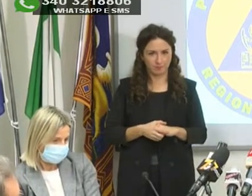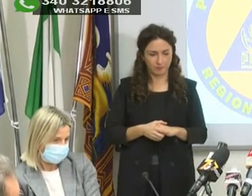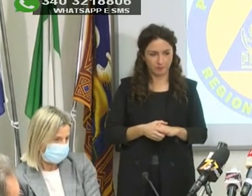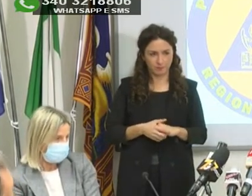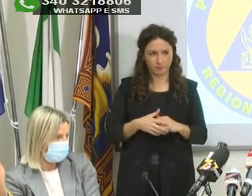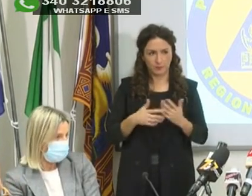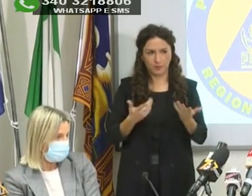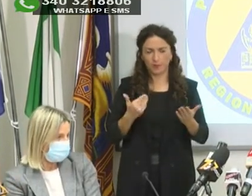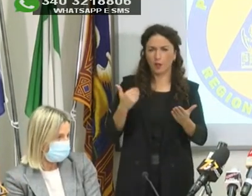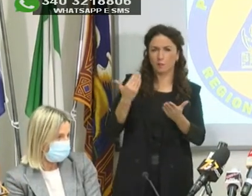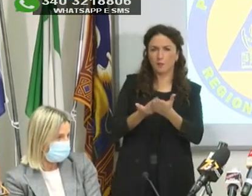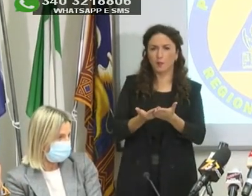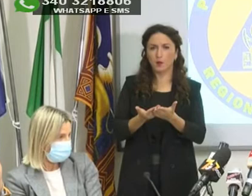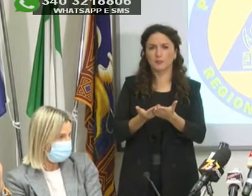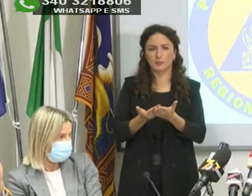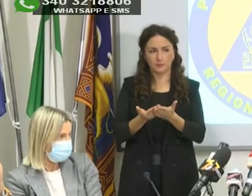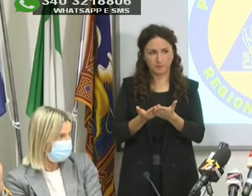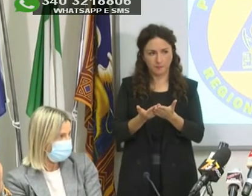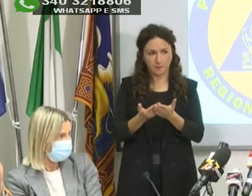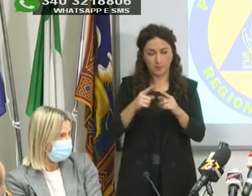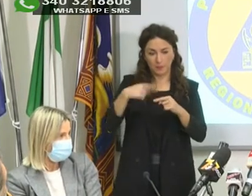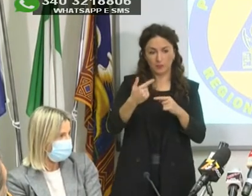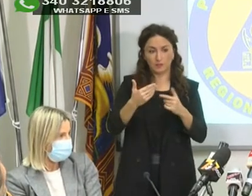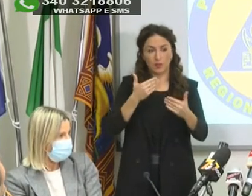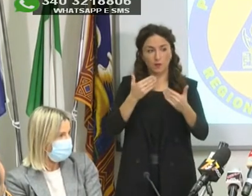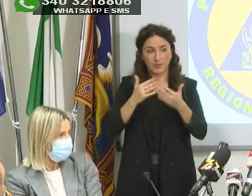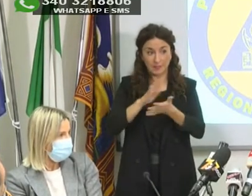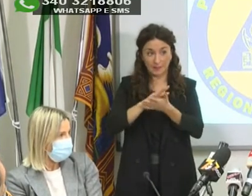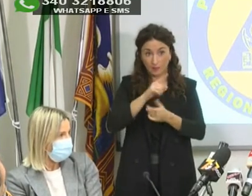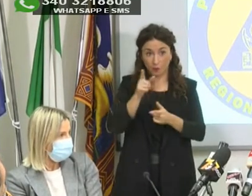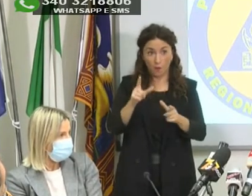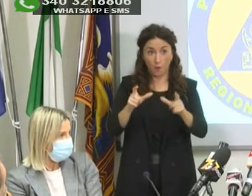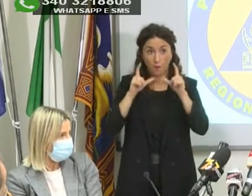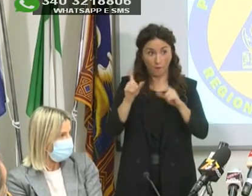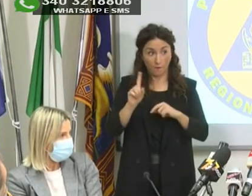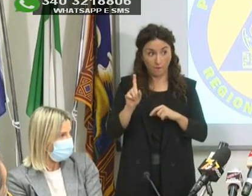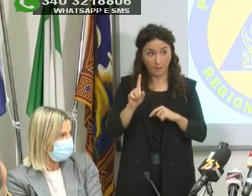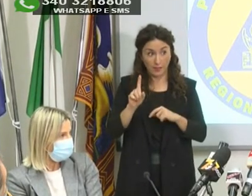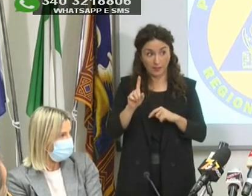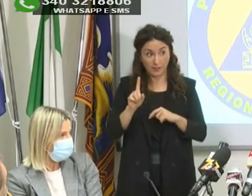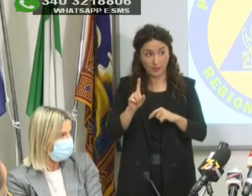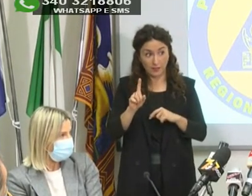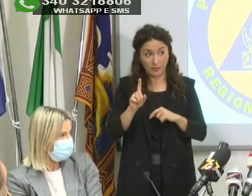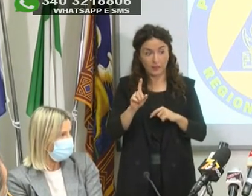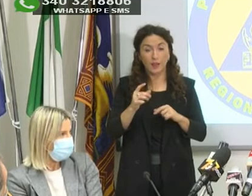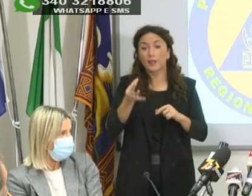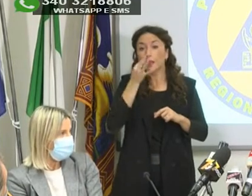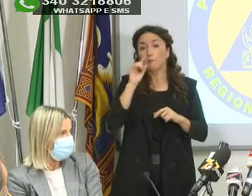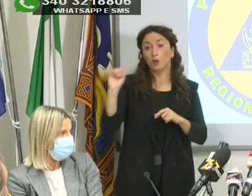Assessore, io farei una proposta. La prossima conferenza stampa, se non vi offendete, nell'interesse di tutti, facciamo anche un